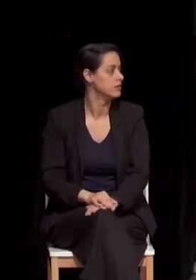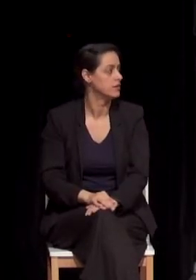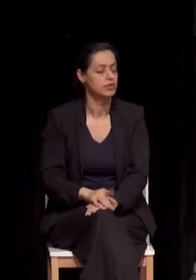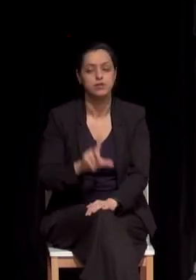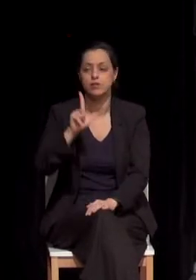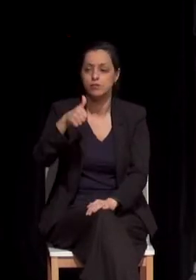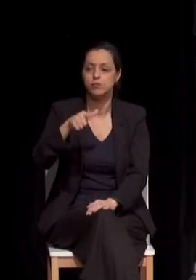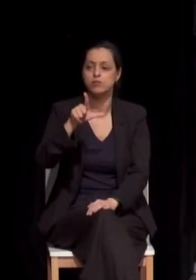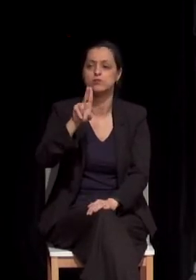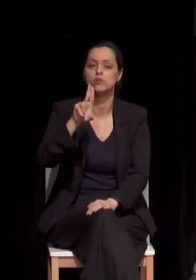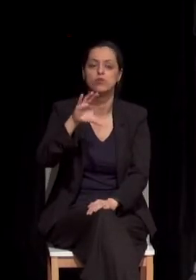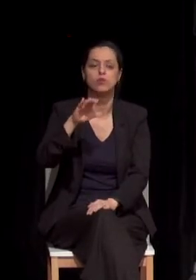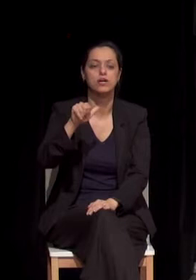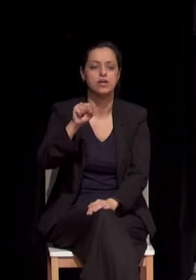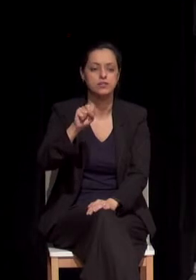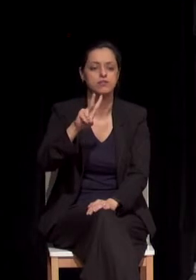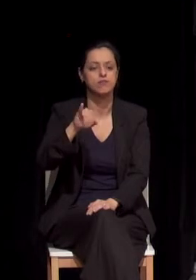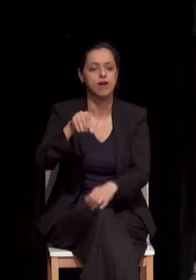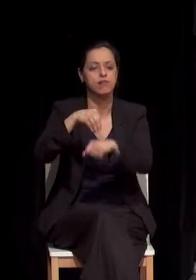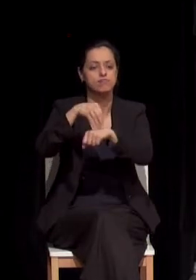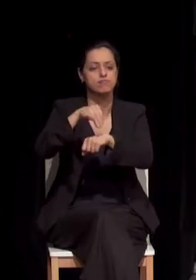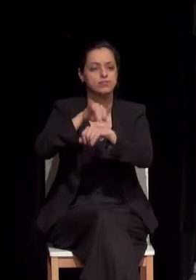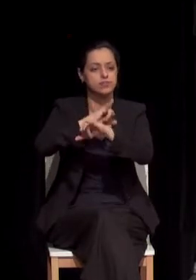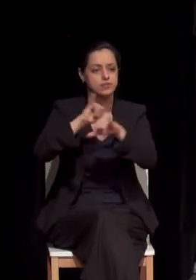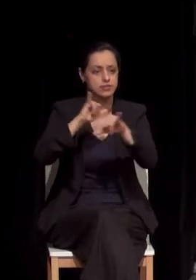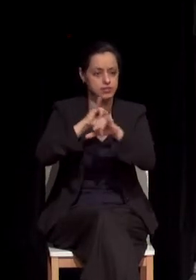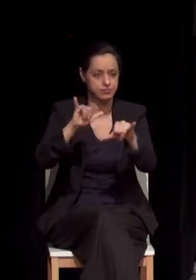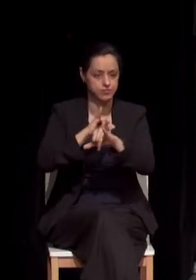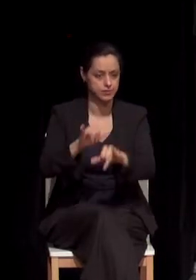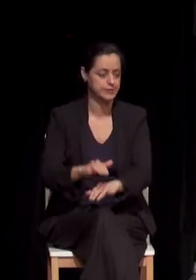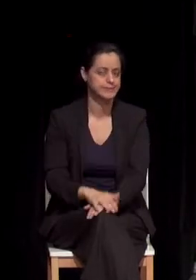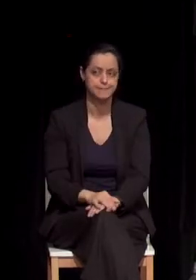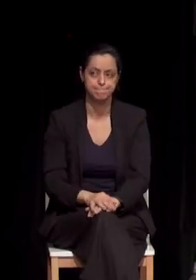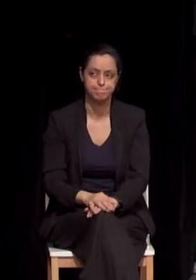que vai passar alguns recados para a gente.